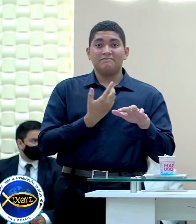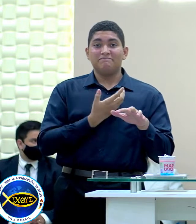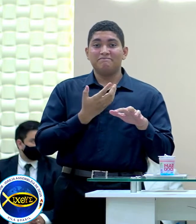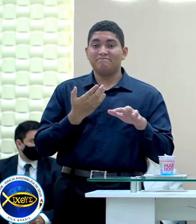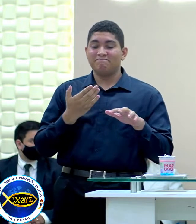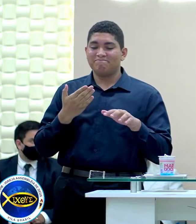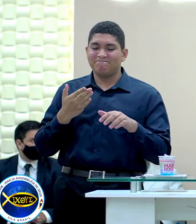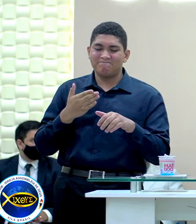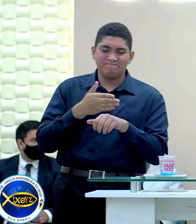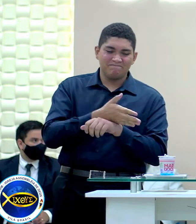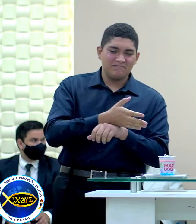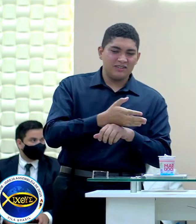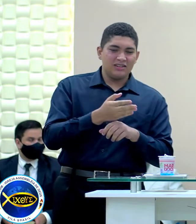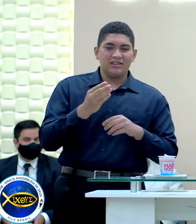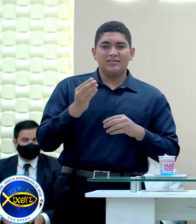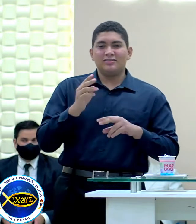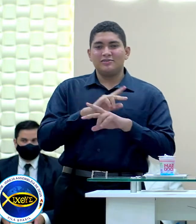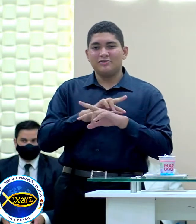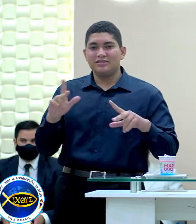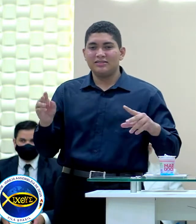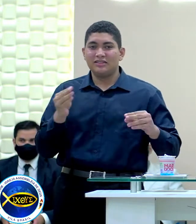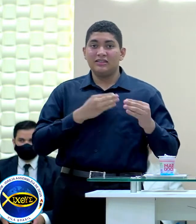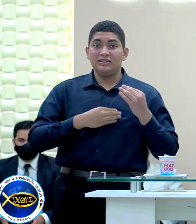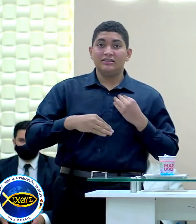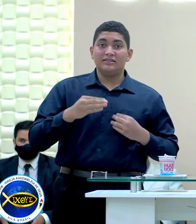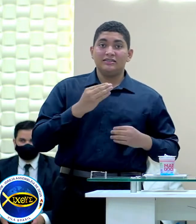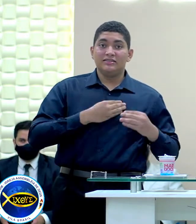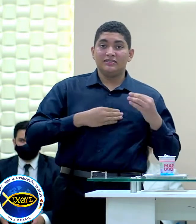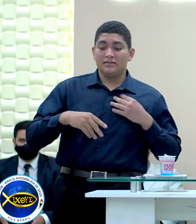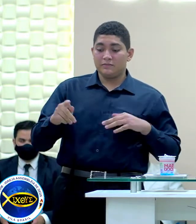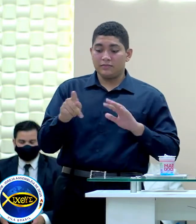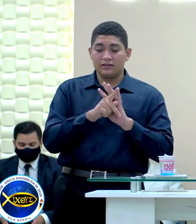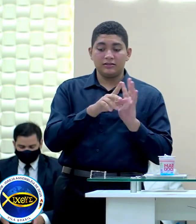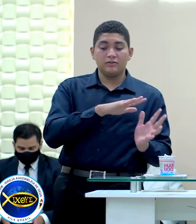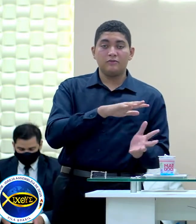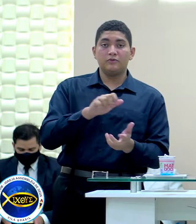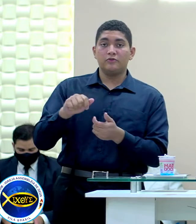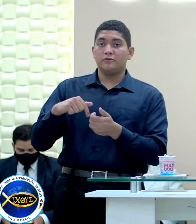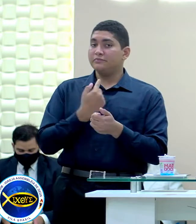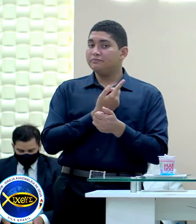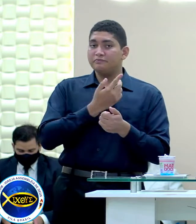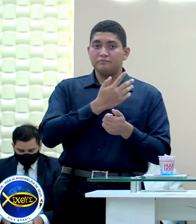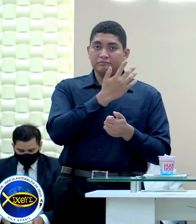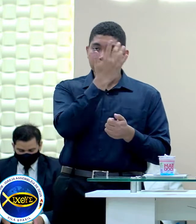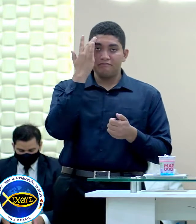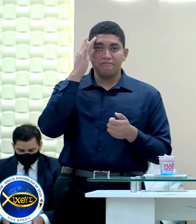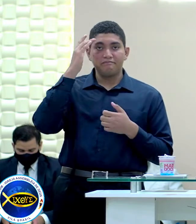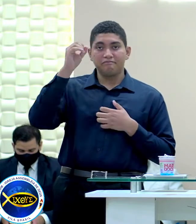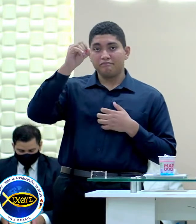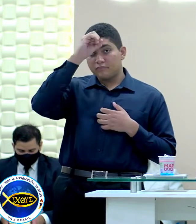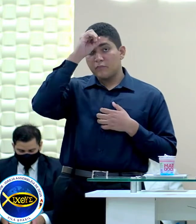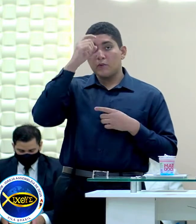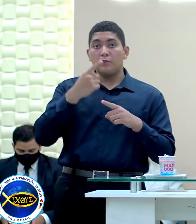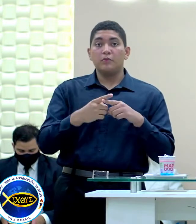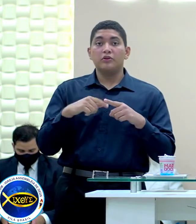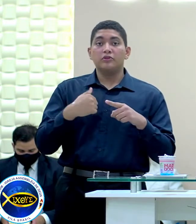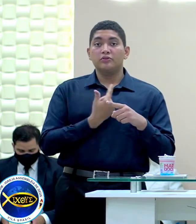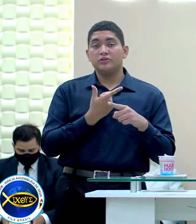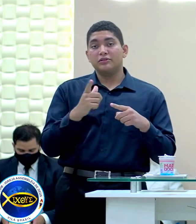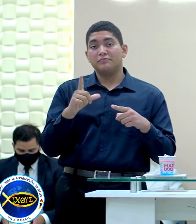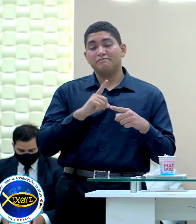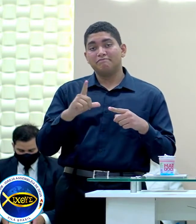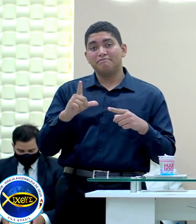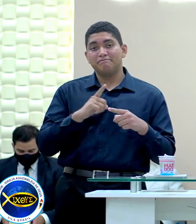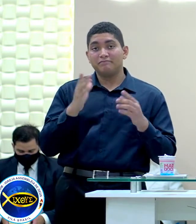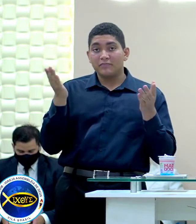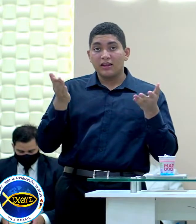e mundano. Mas nós não somos mais ignorantes, nós temos a mente de Cristo, o Espírito Santo